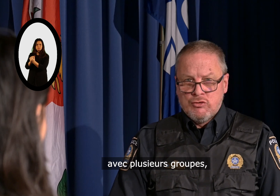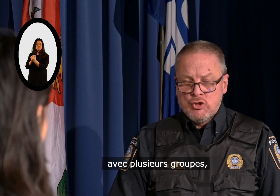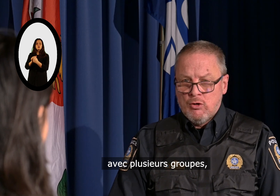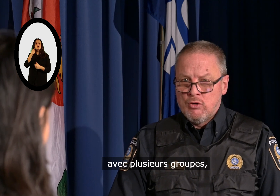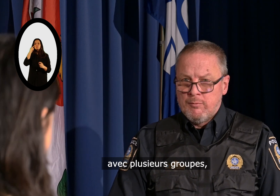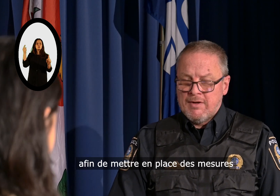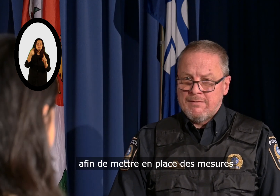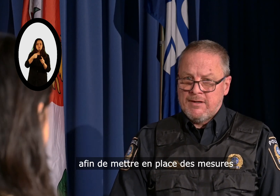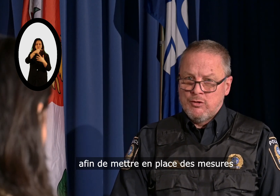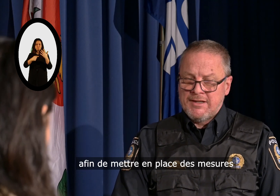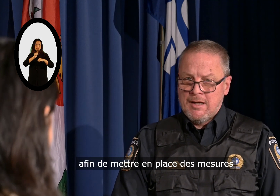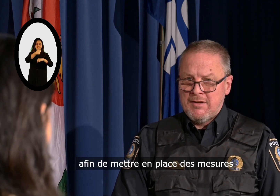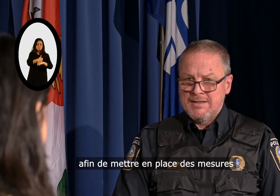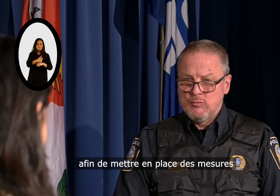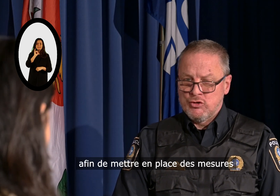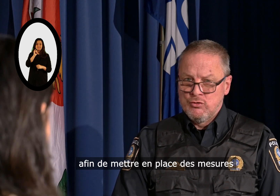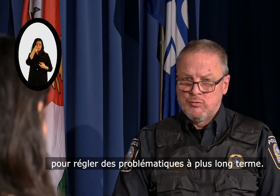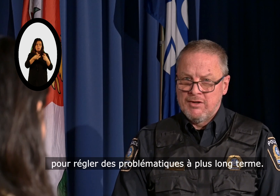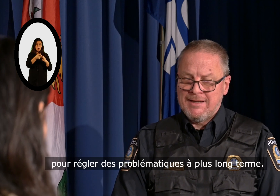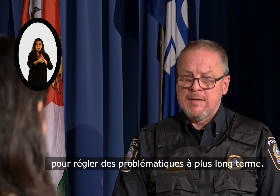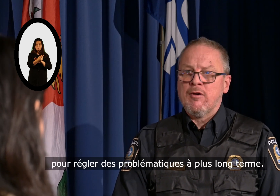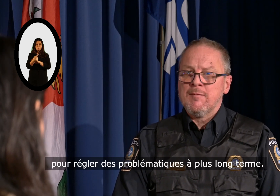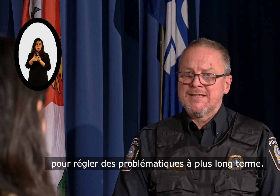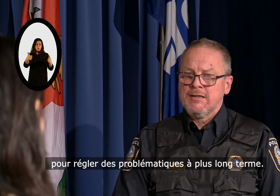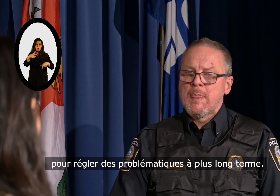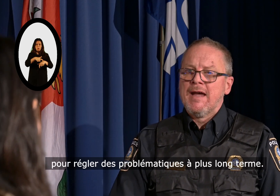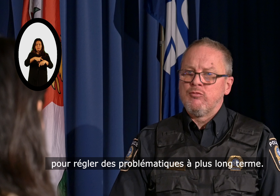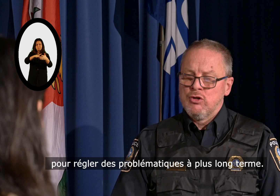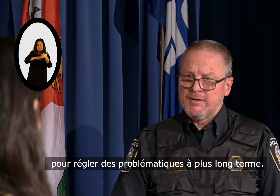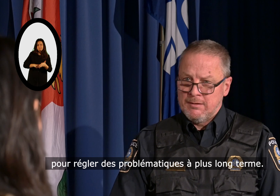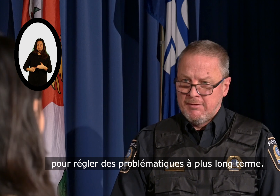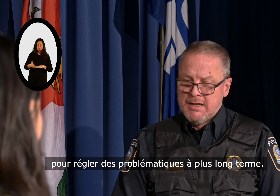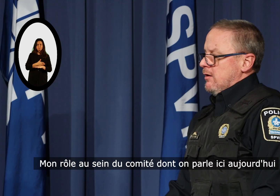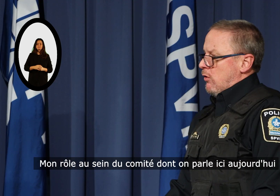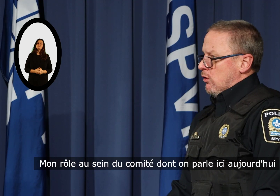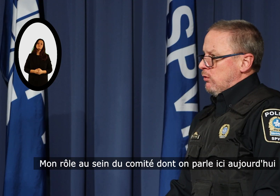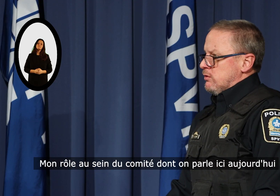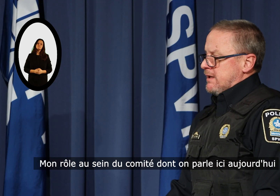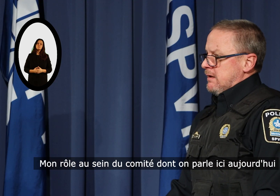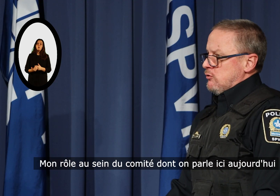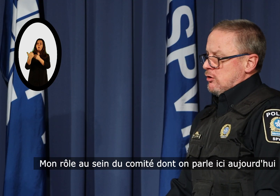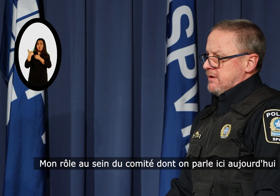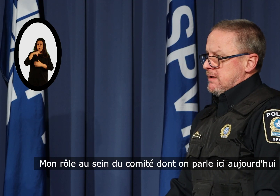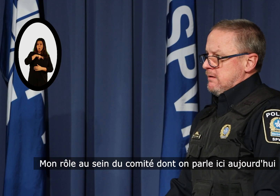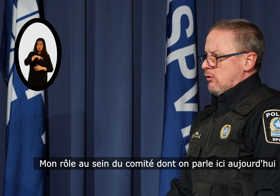plusieurs groupes afin de mettre en place des mesures pour régler des problématiques à plus long terme. Mon rôle au sein du comité qu'on parle